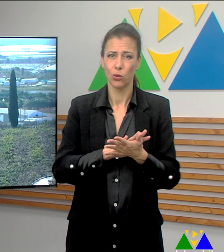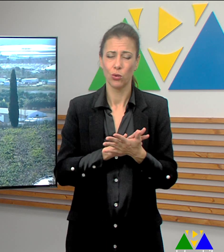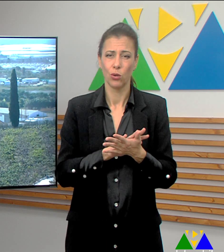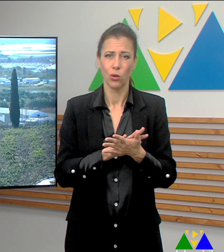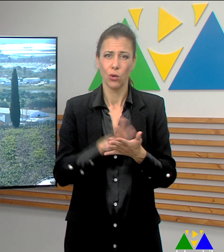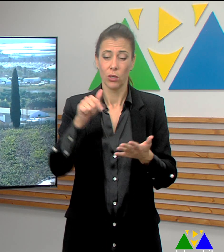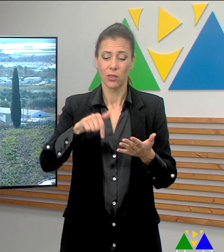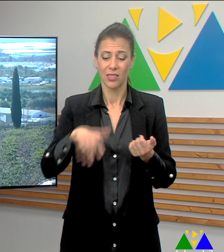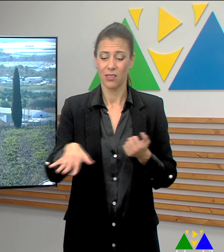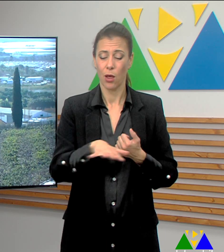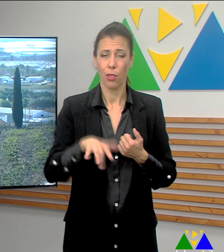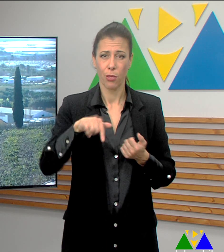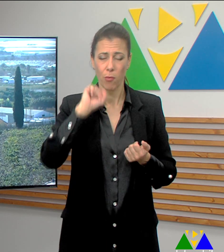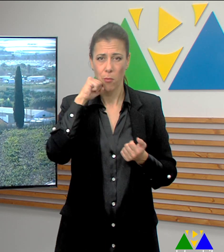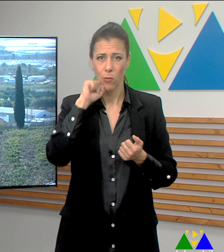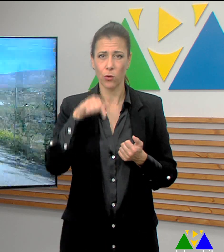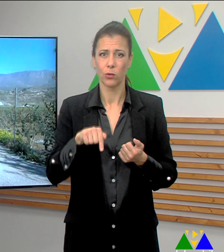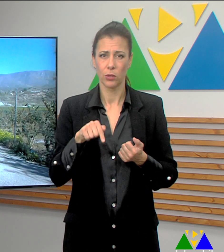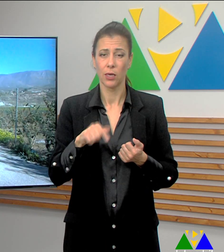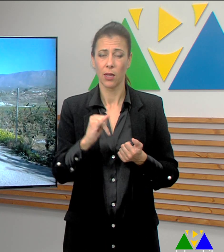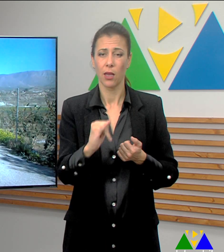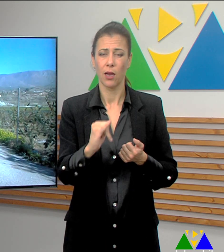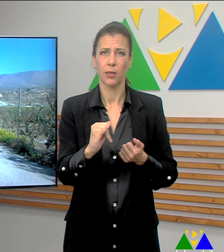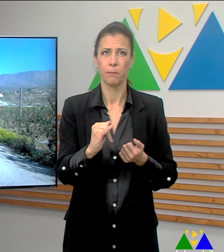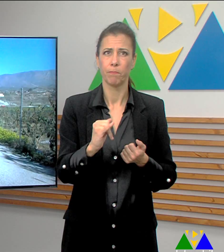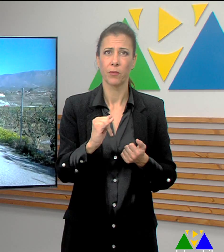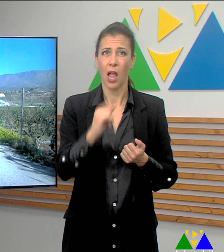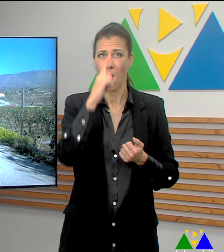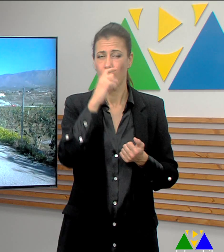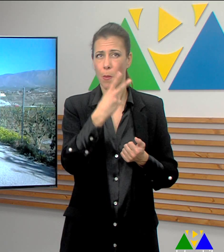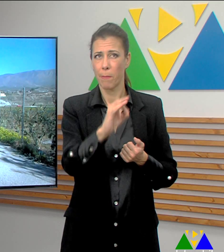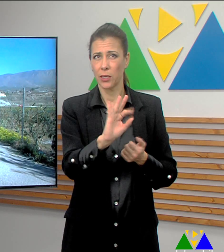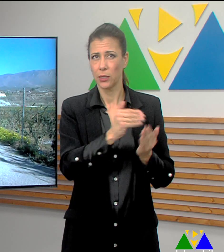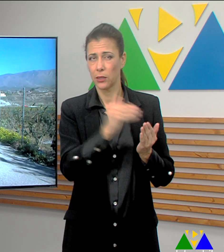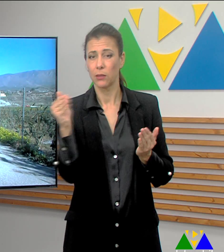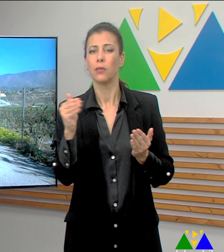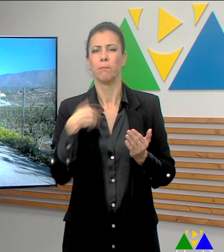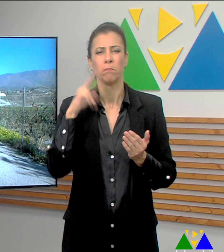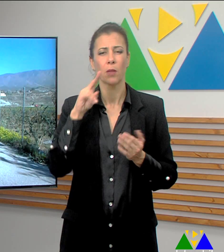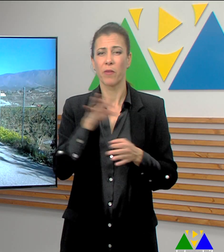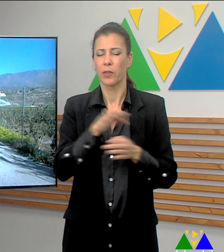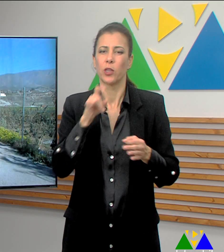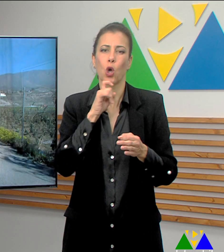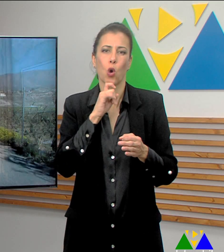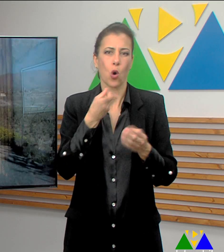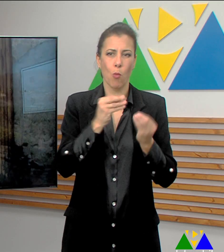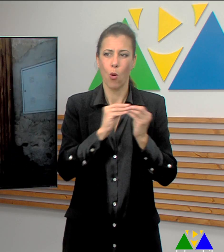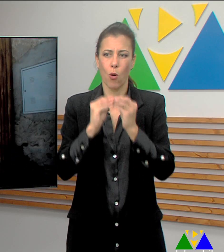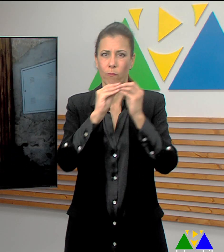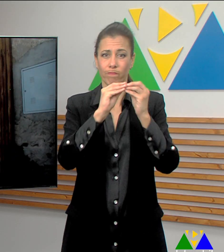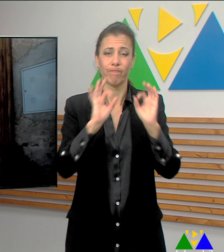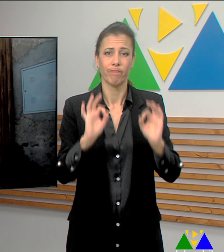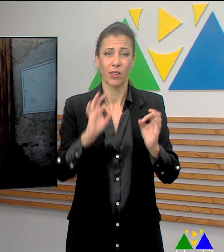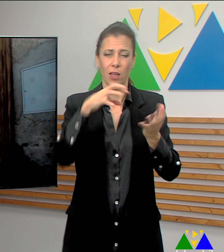de esta zona de Motril que existen desde los años 20, se ve perfectamente cómo era, ¿no? Es una